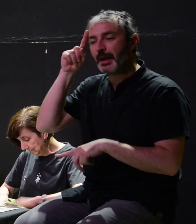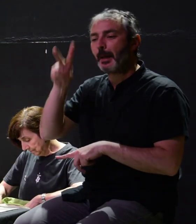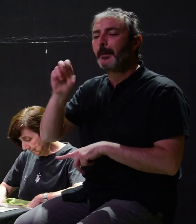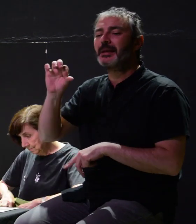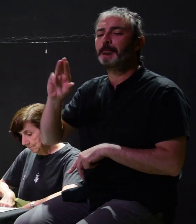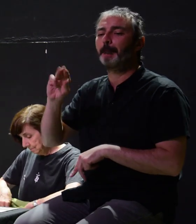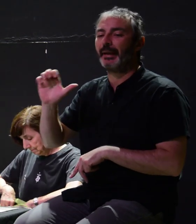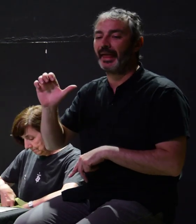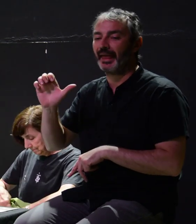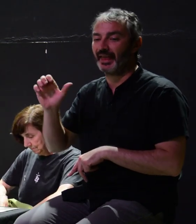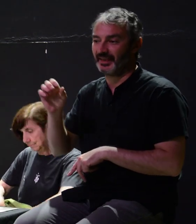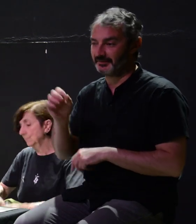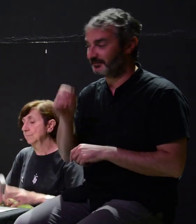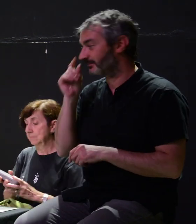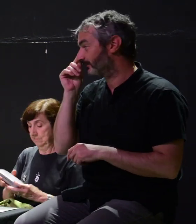I gairebé que